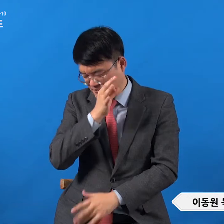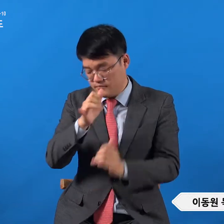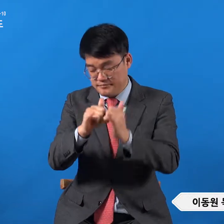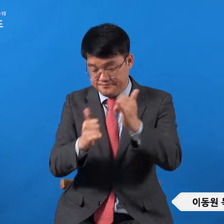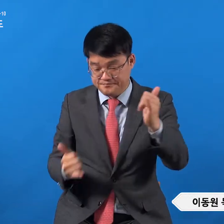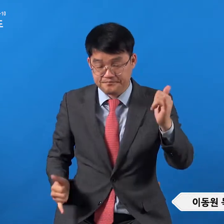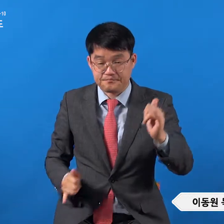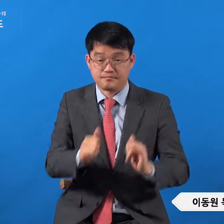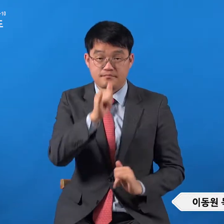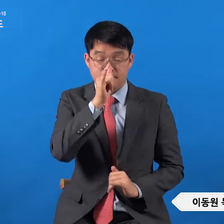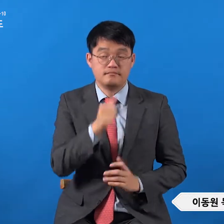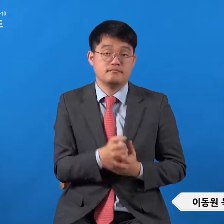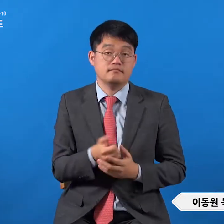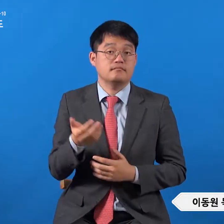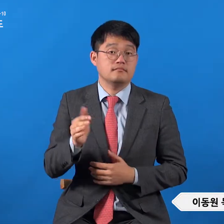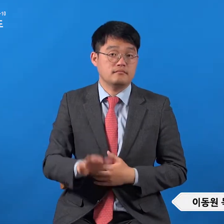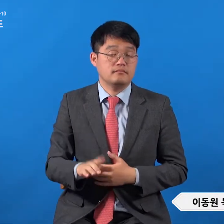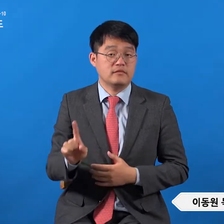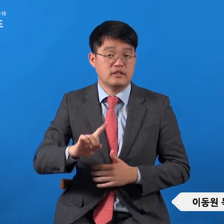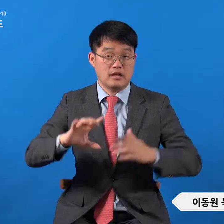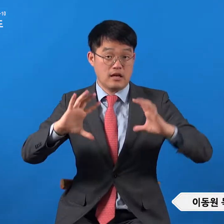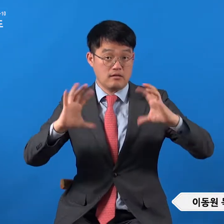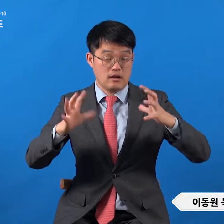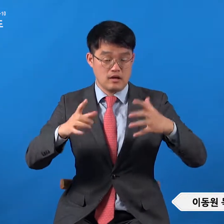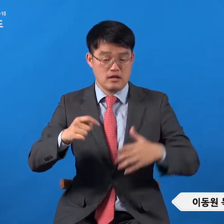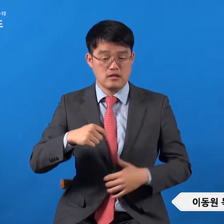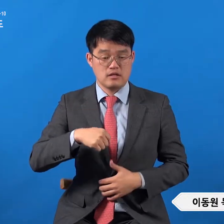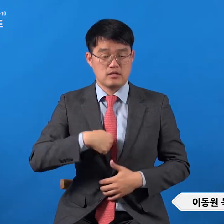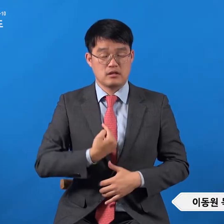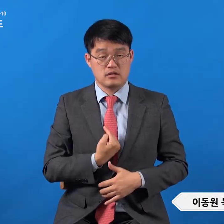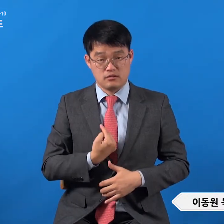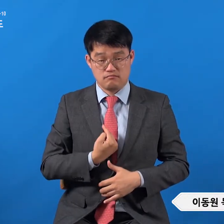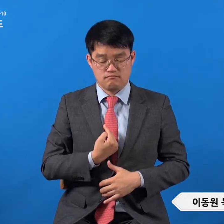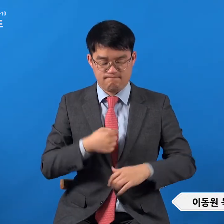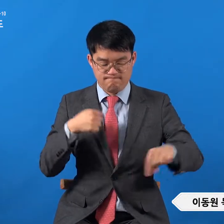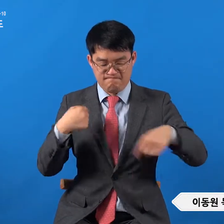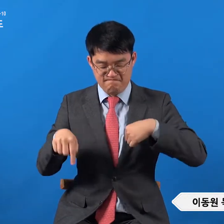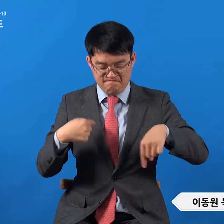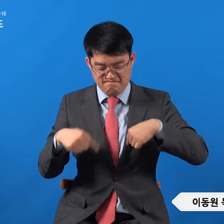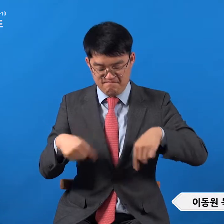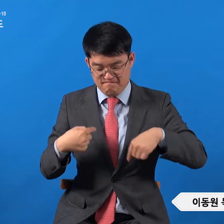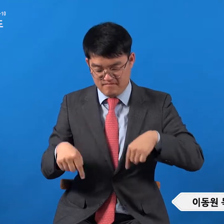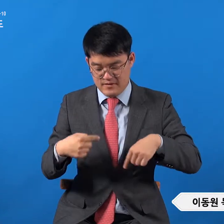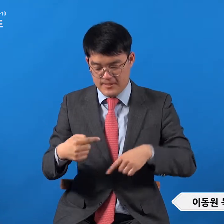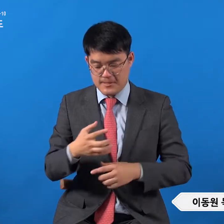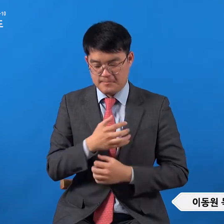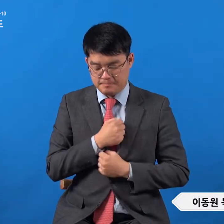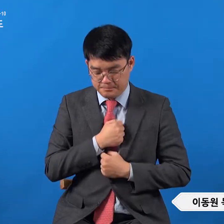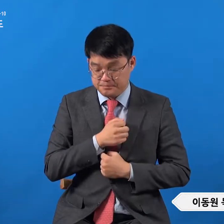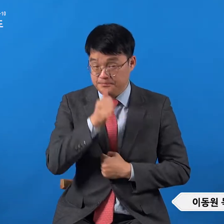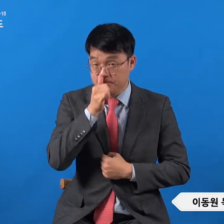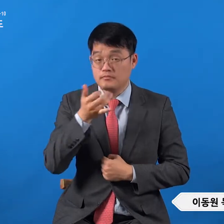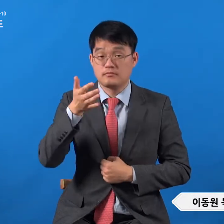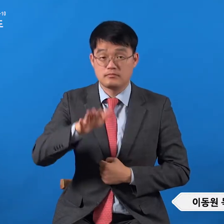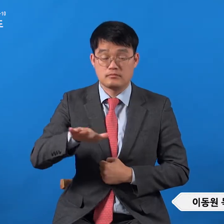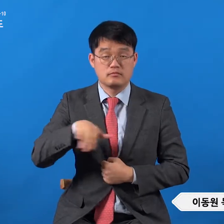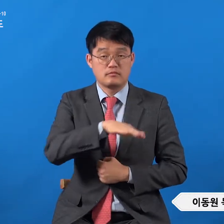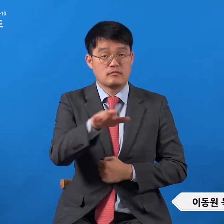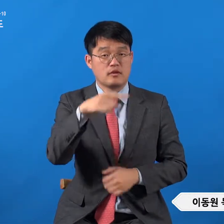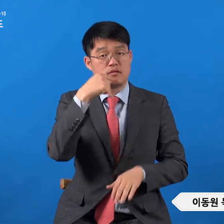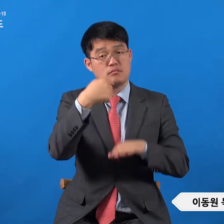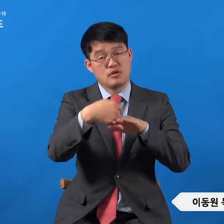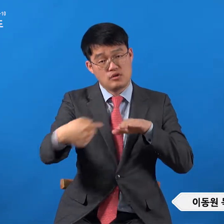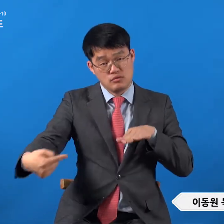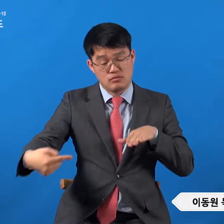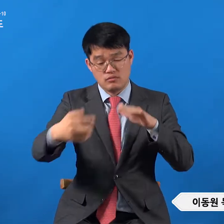지났습니다. 그래도 국가의 자주권만은 그 다음에 조공을 바치면서 지켰습니다마는 아마도 우리